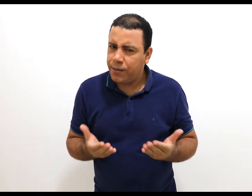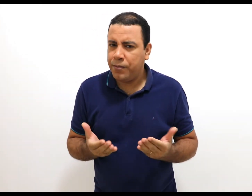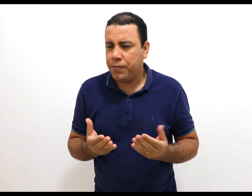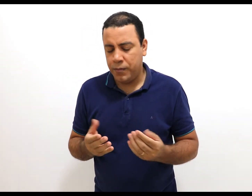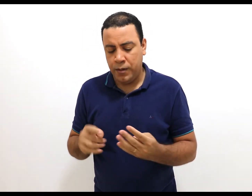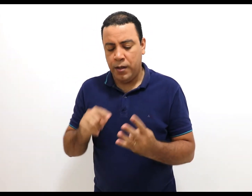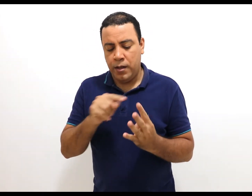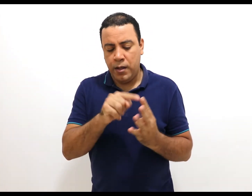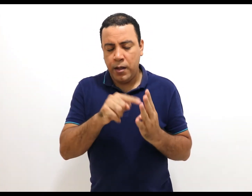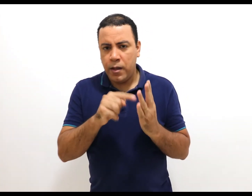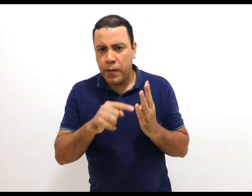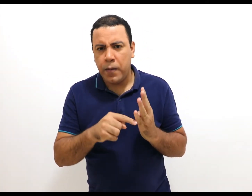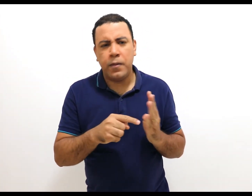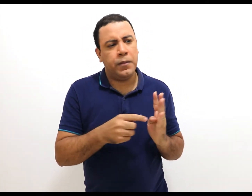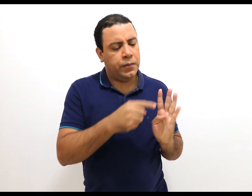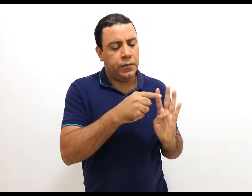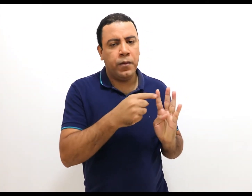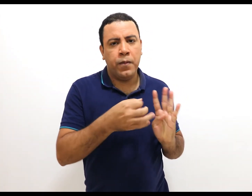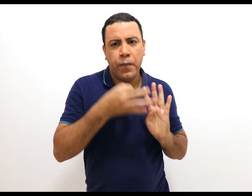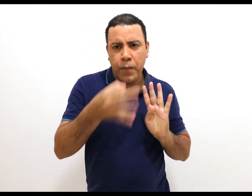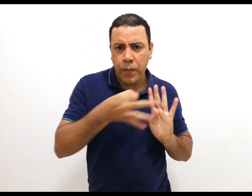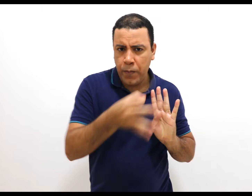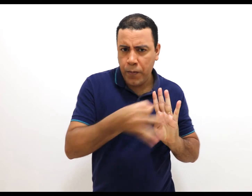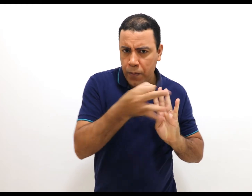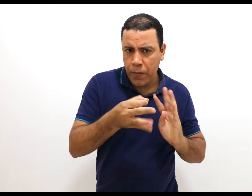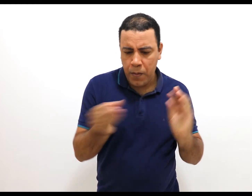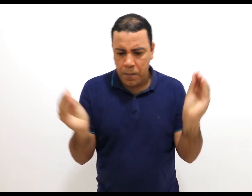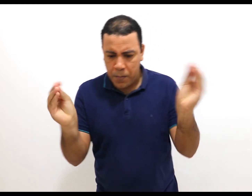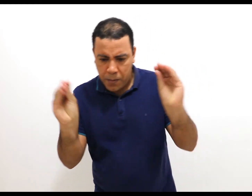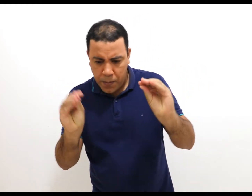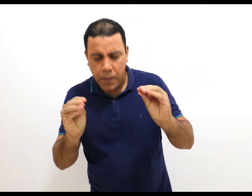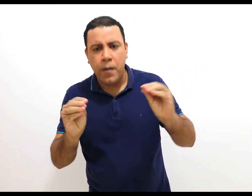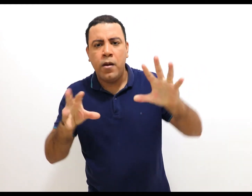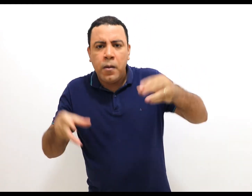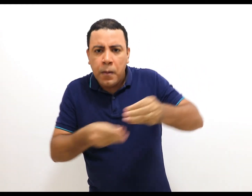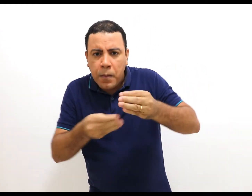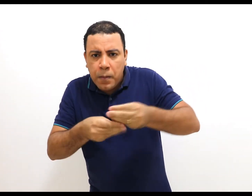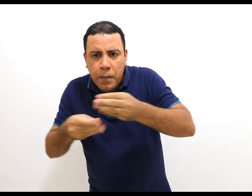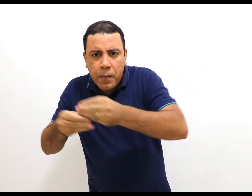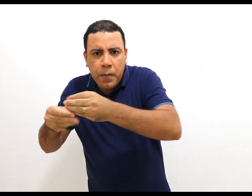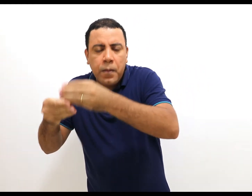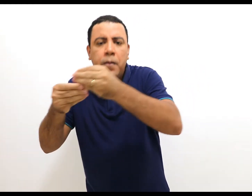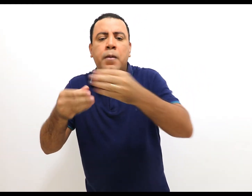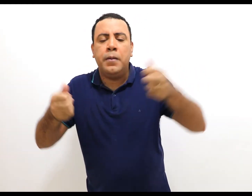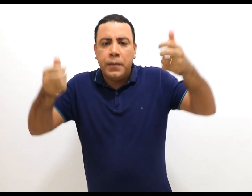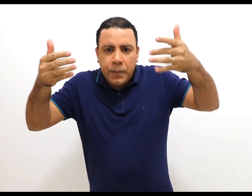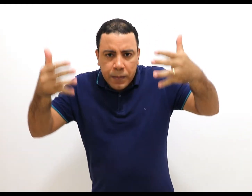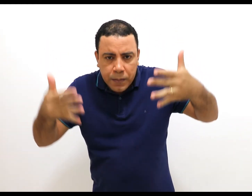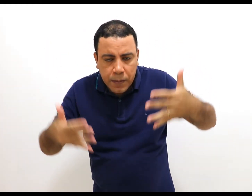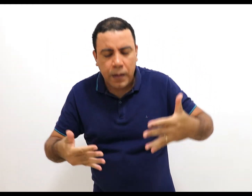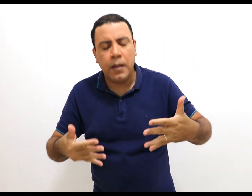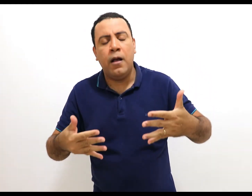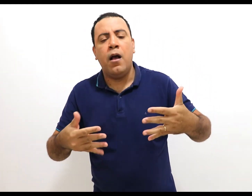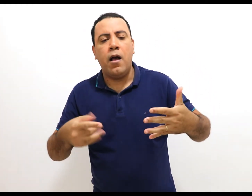cursos, tecendo constatações quanto aos resultados do que está sendo construído e ofertado do ponto de